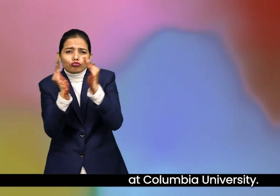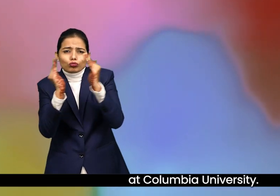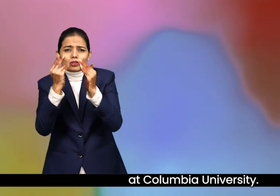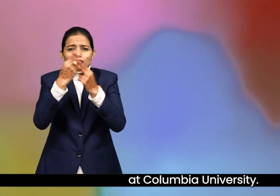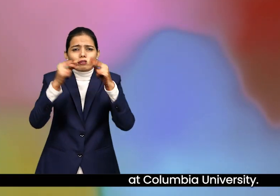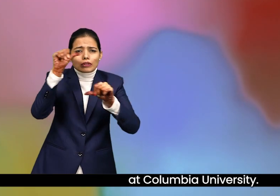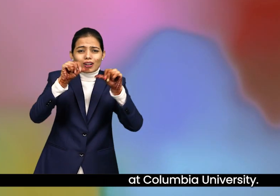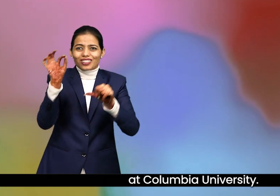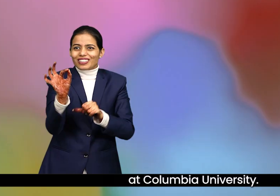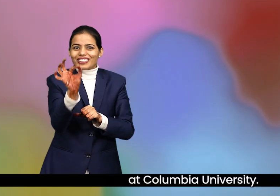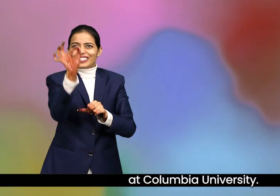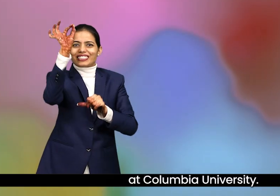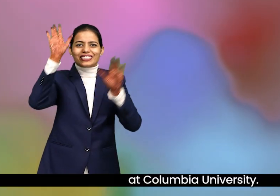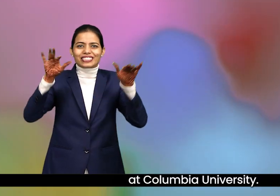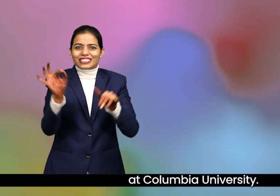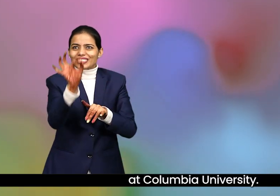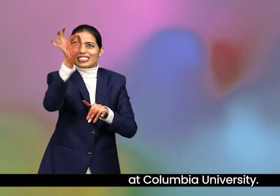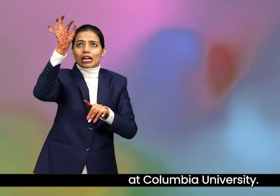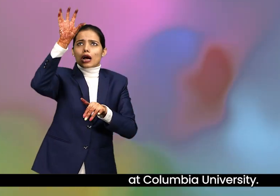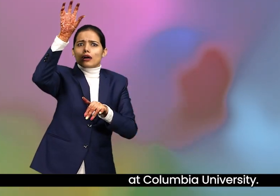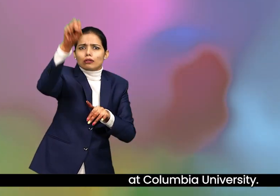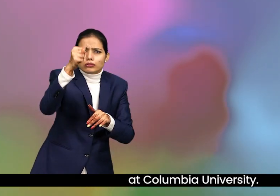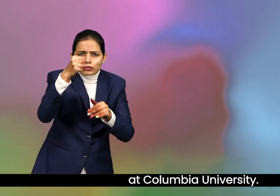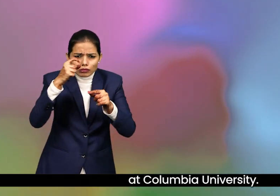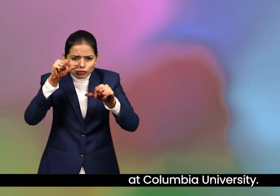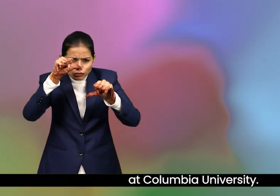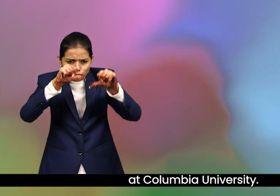Columbia மெலனோகாஸ்டர் என்ற சிறிய பழ ஈயை ஆய்வு செய்தனர்.